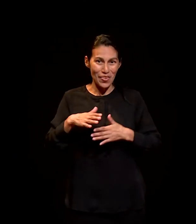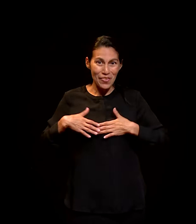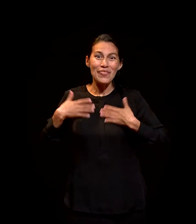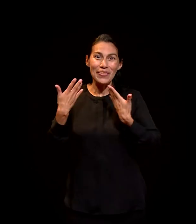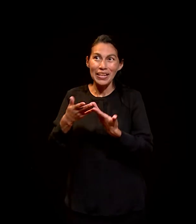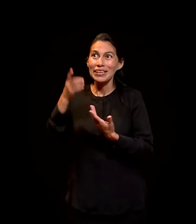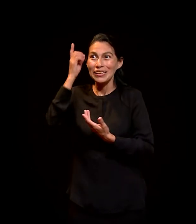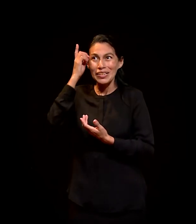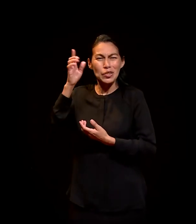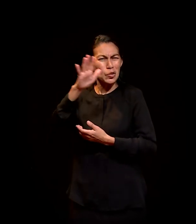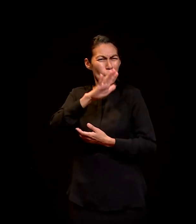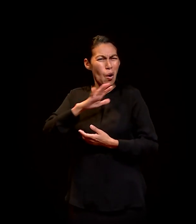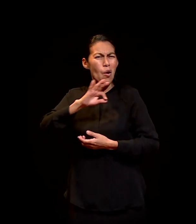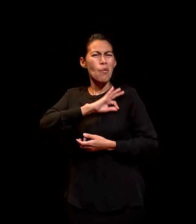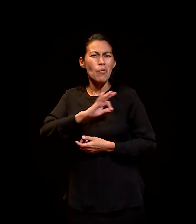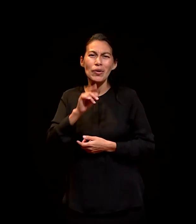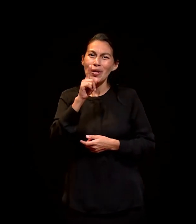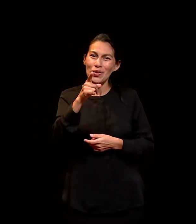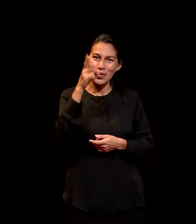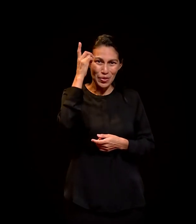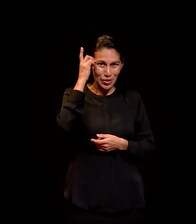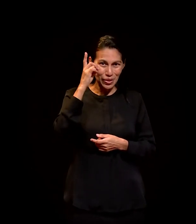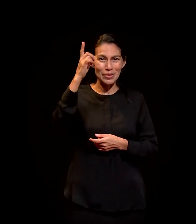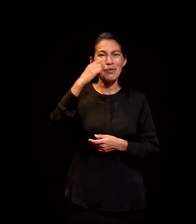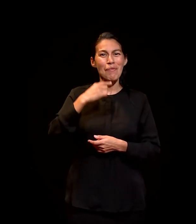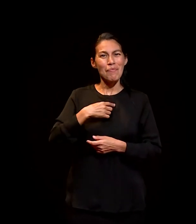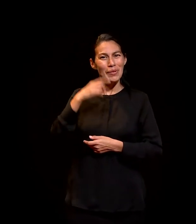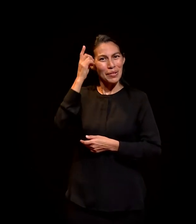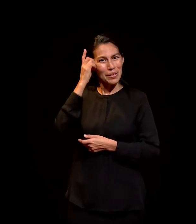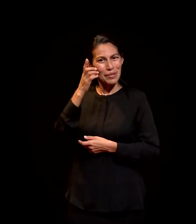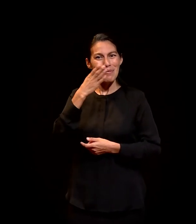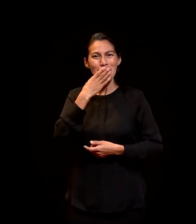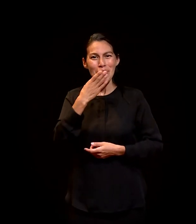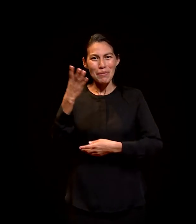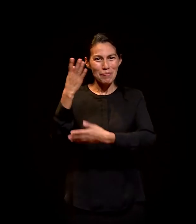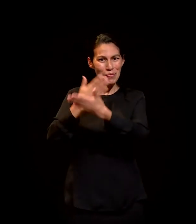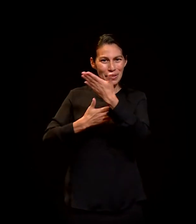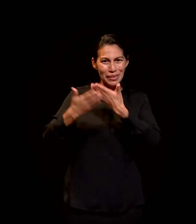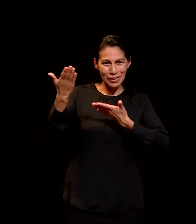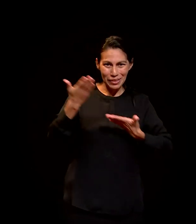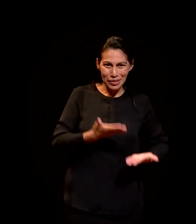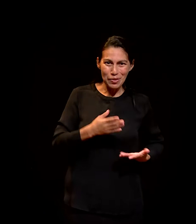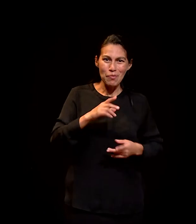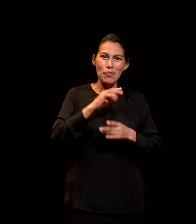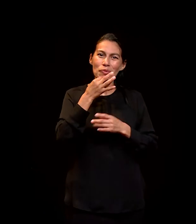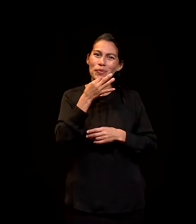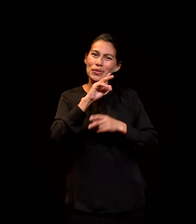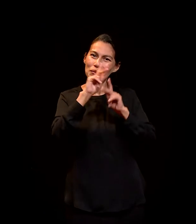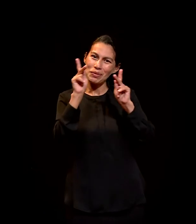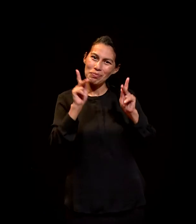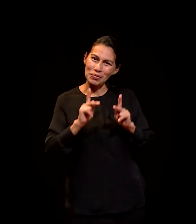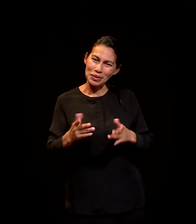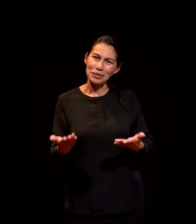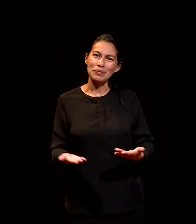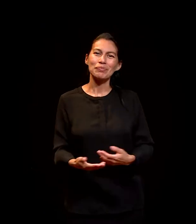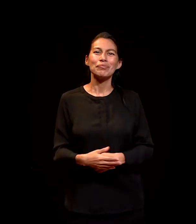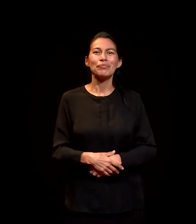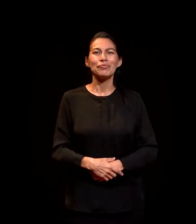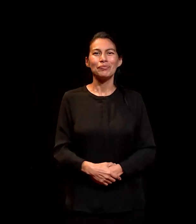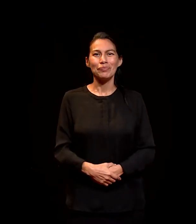tu dios mi dios bienvenidos al programa un momento de paz